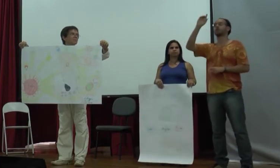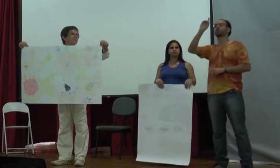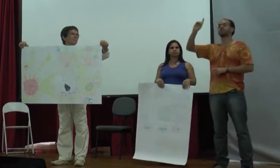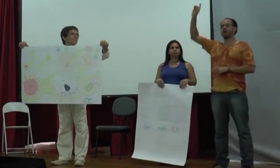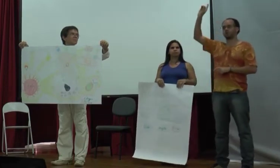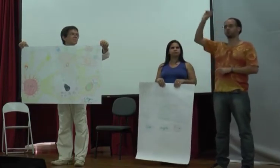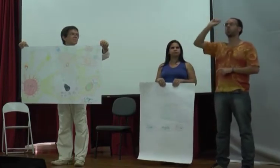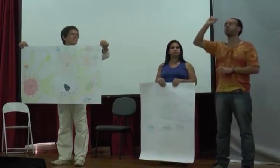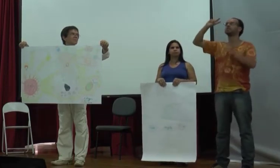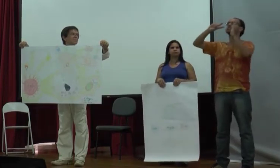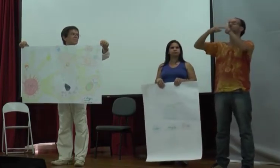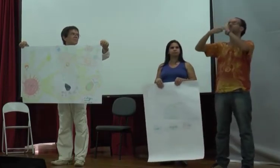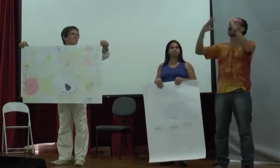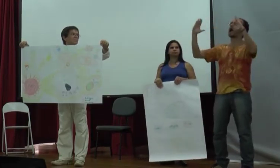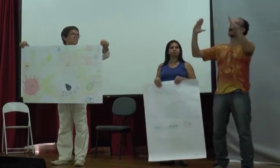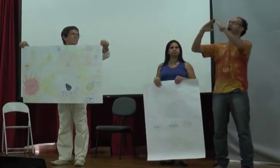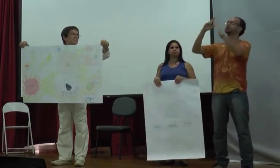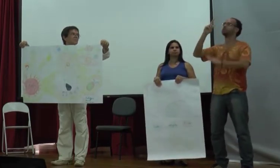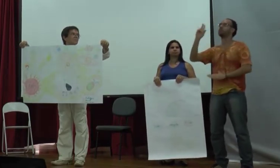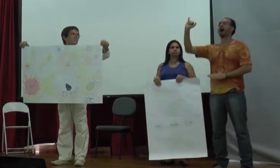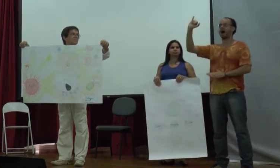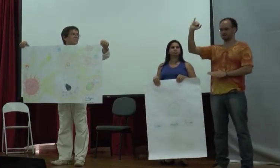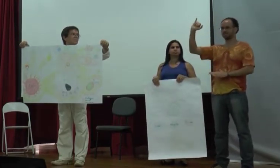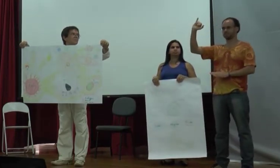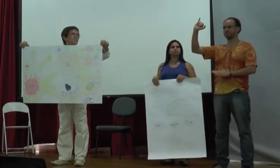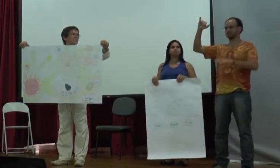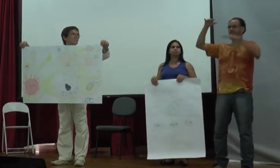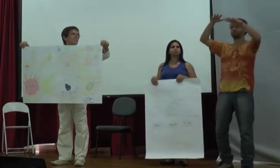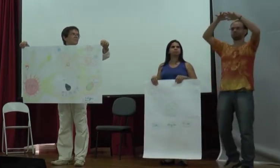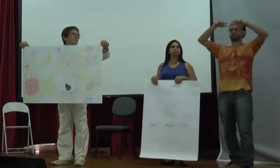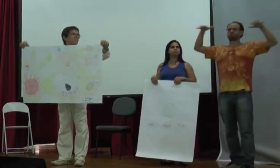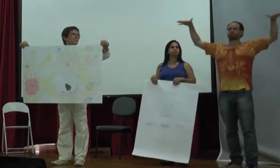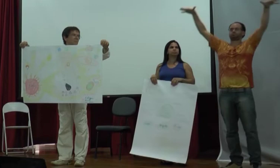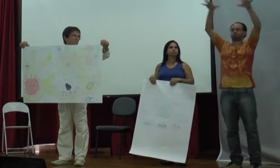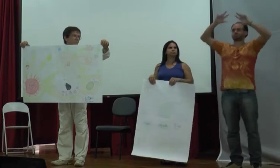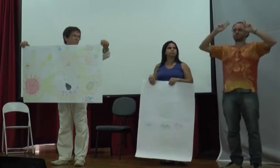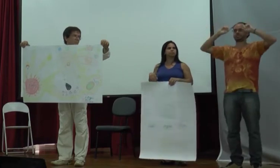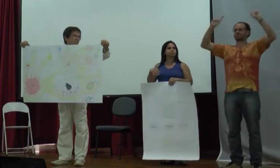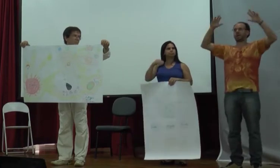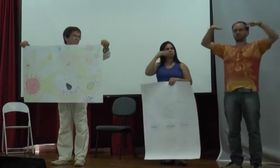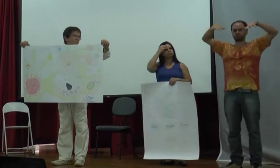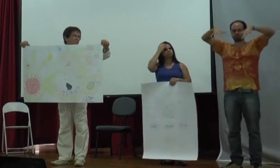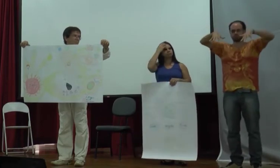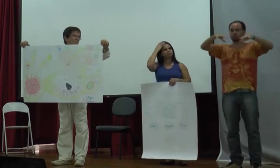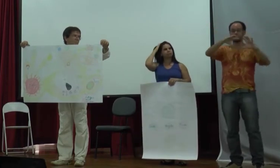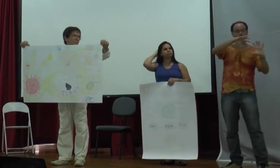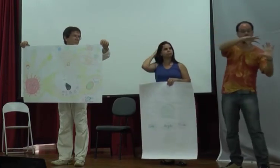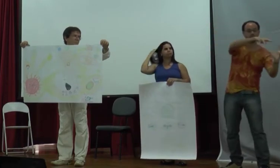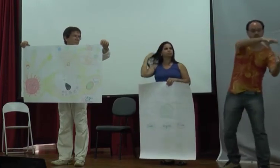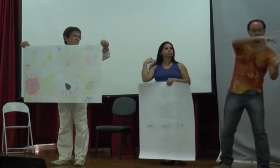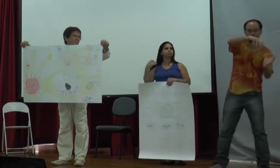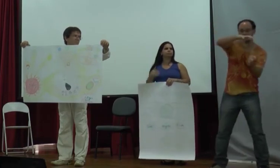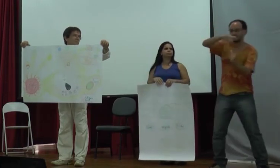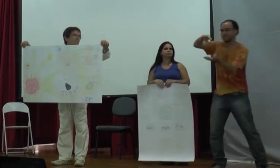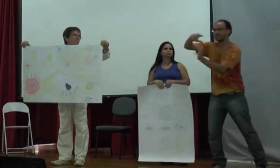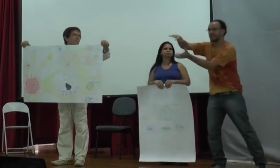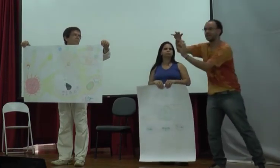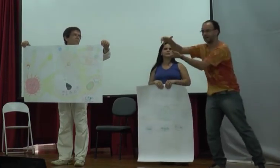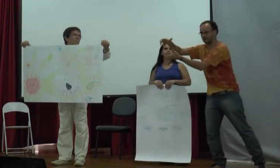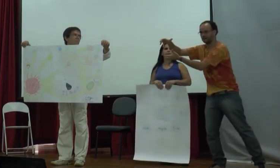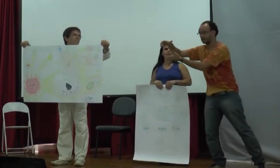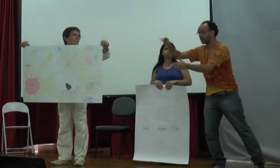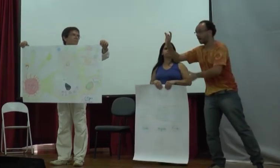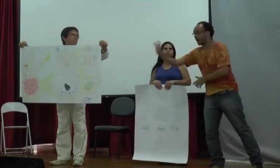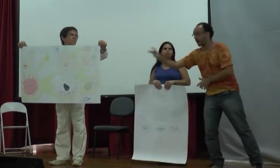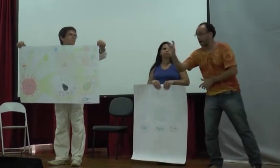parágrafo dizia que Deus é o princípio de todas as coisas, é o Pai do universo, né? De todos